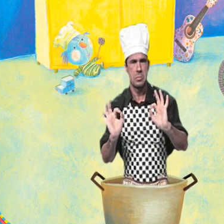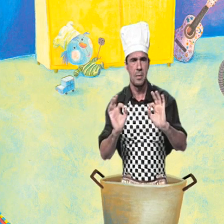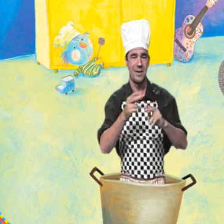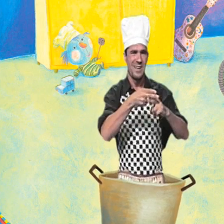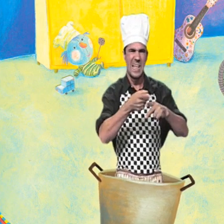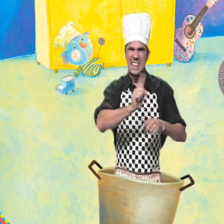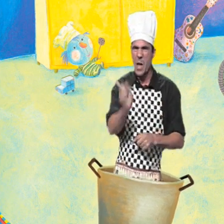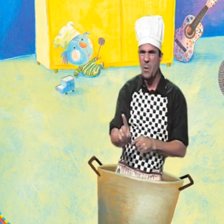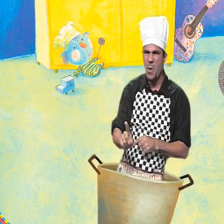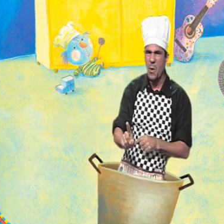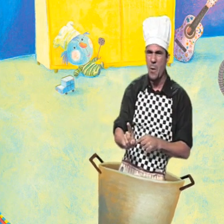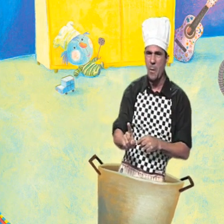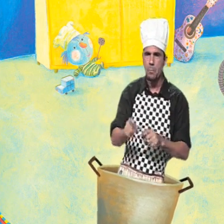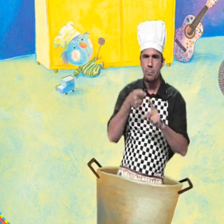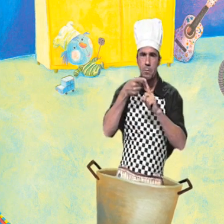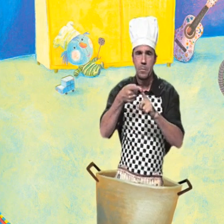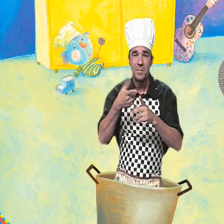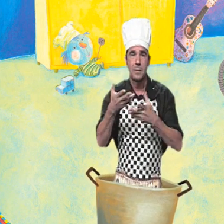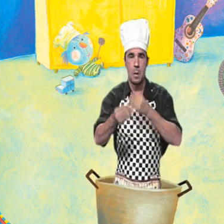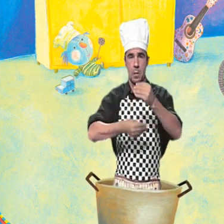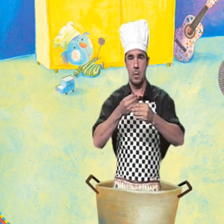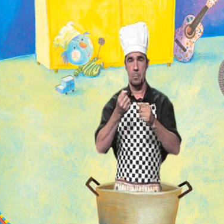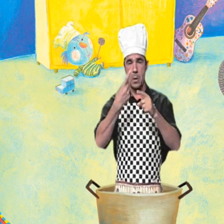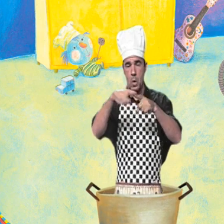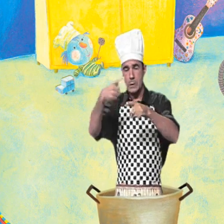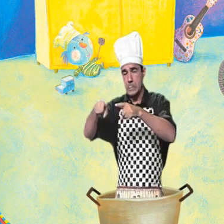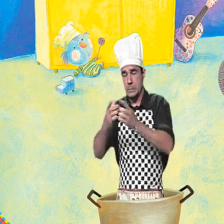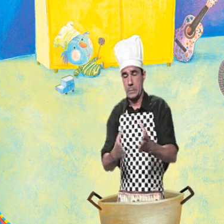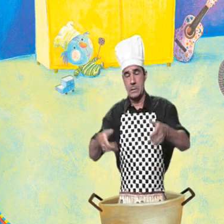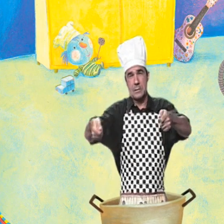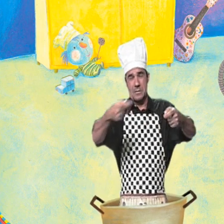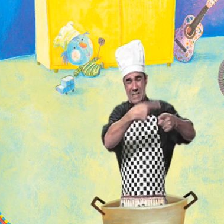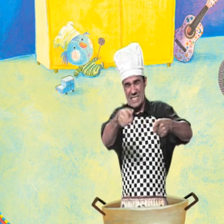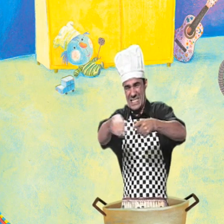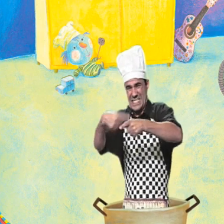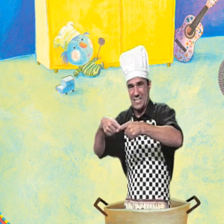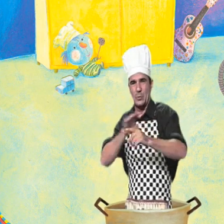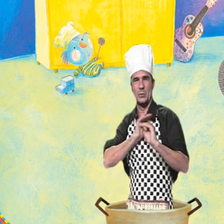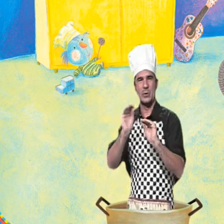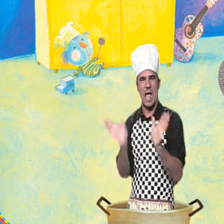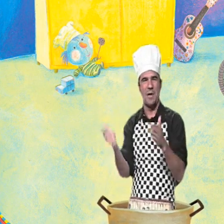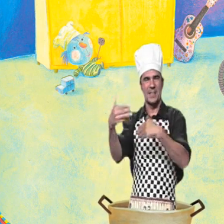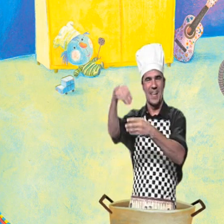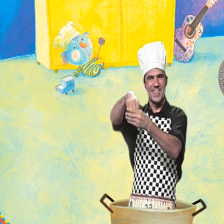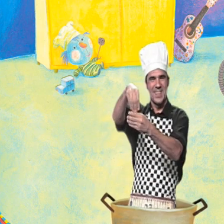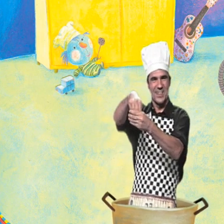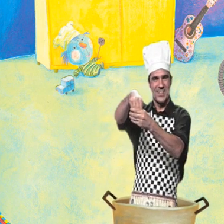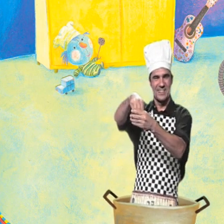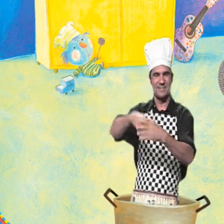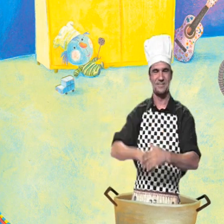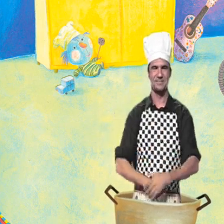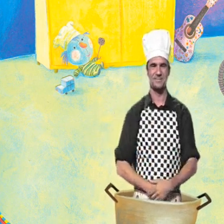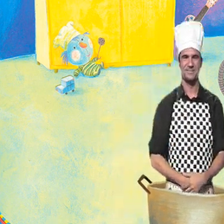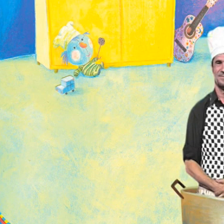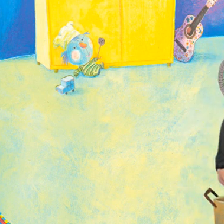els ganivets. I sobretot perquè les podia fer amb les mil i una olles que tenia a la